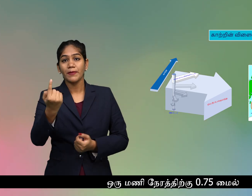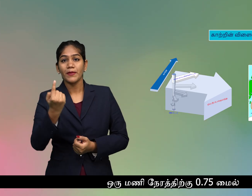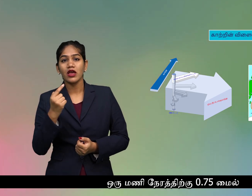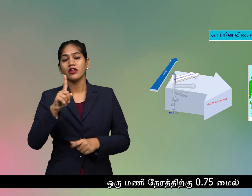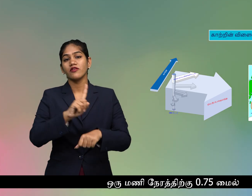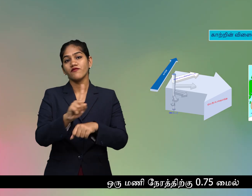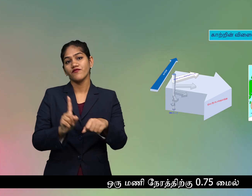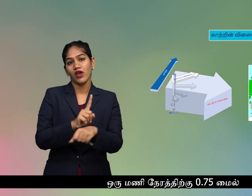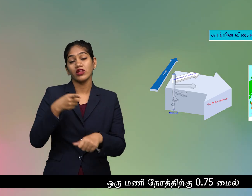1 மணி நேரத்திற்கு